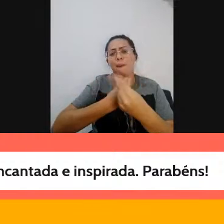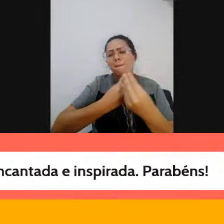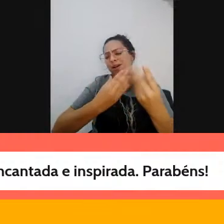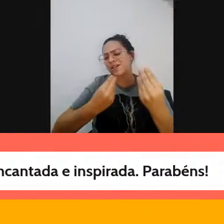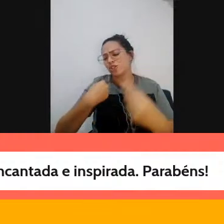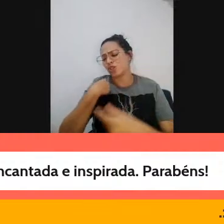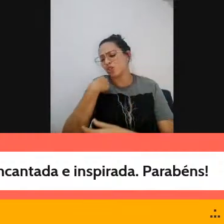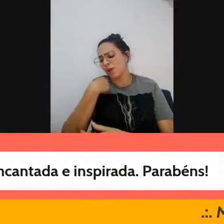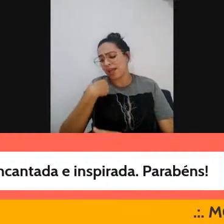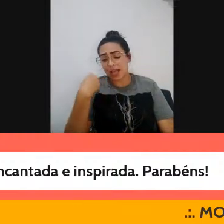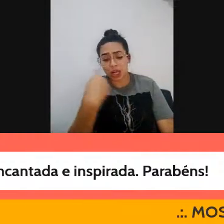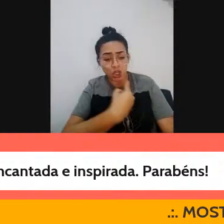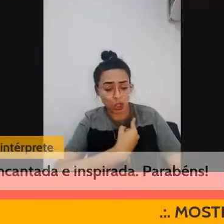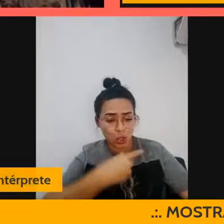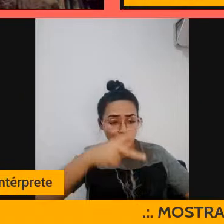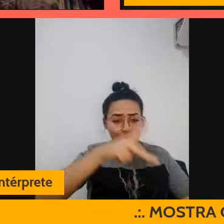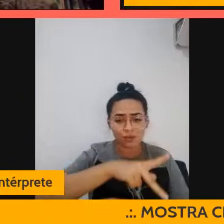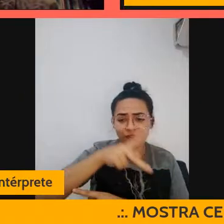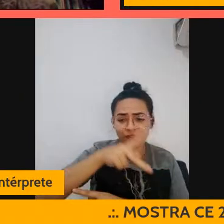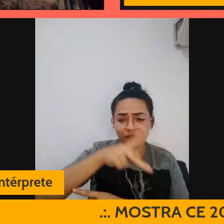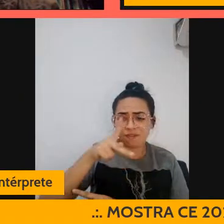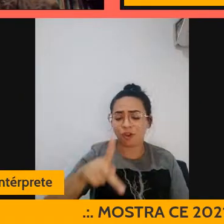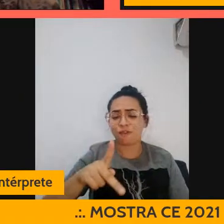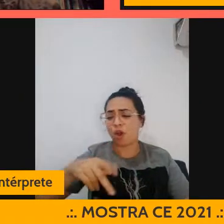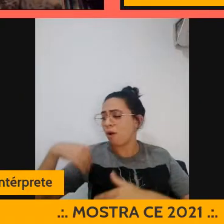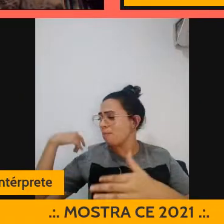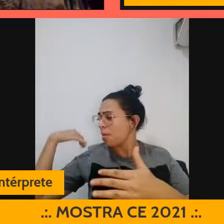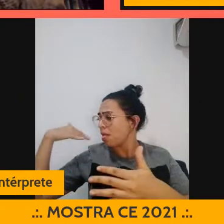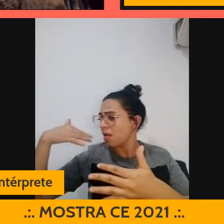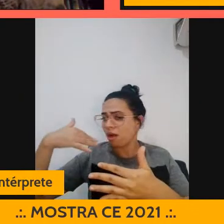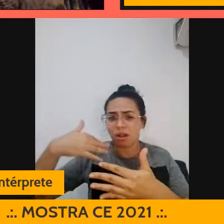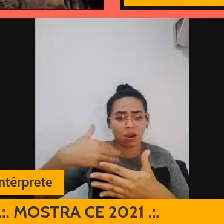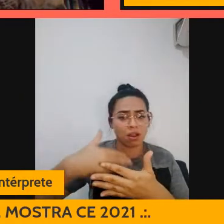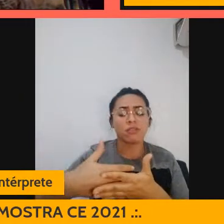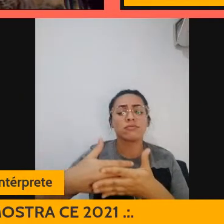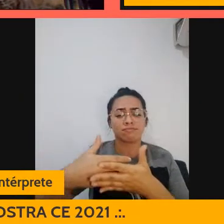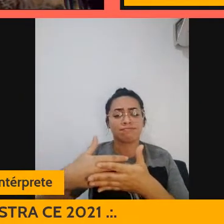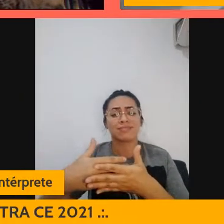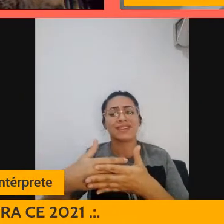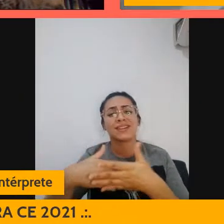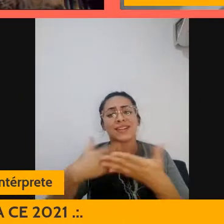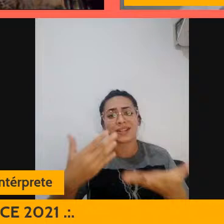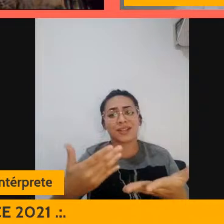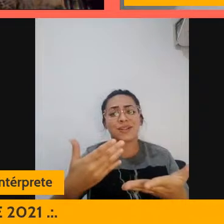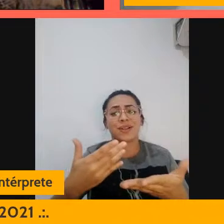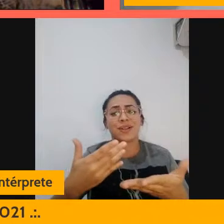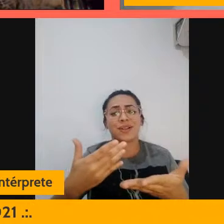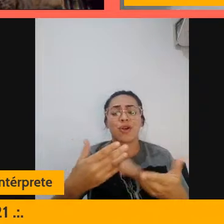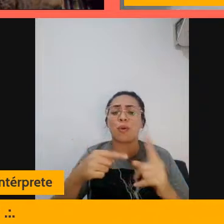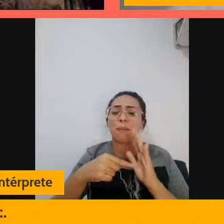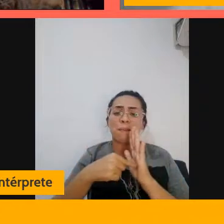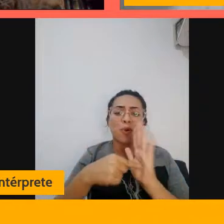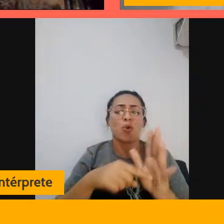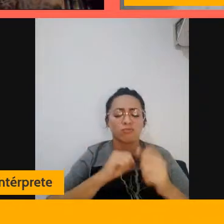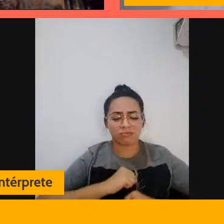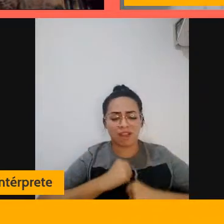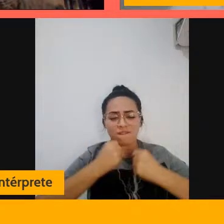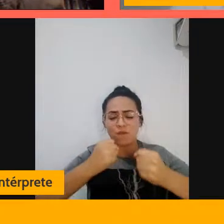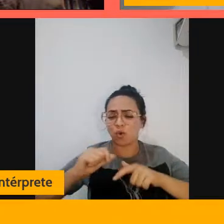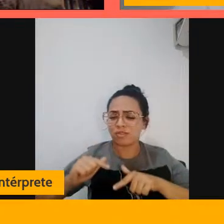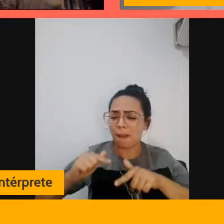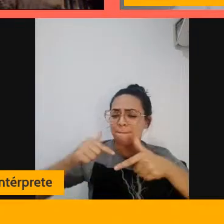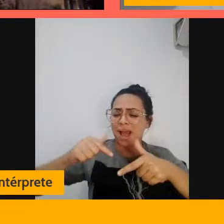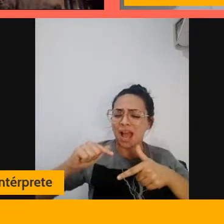de educadores e educadoras ao longo da história. Então, Salete traz isso, traz a força da militância,